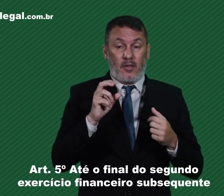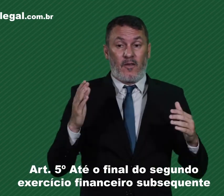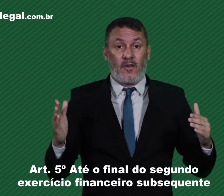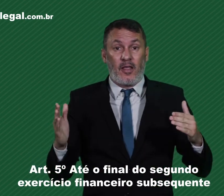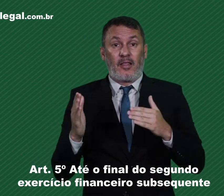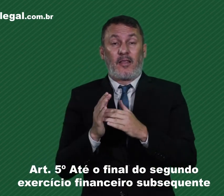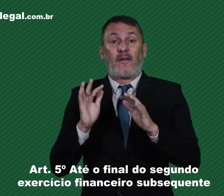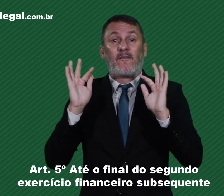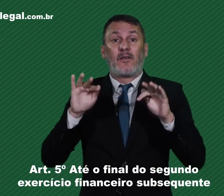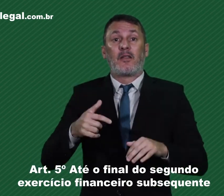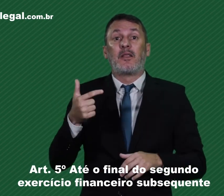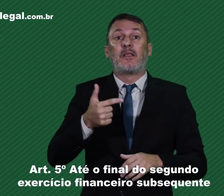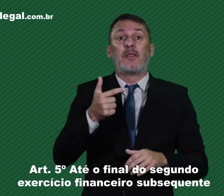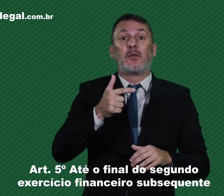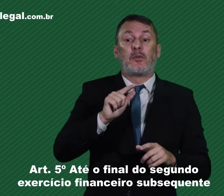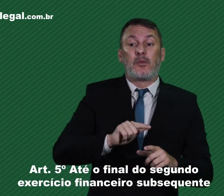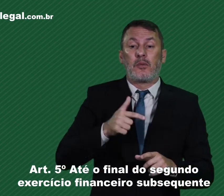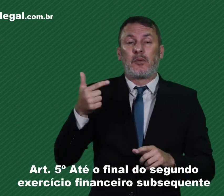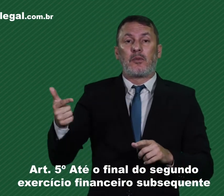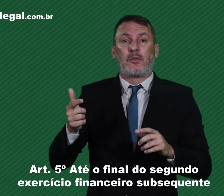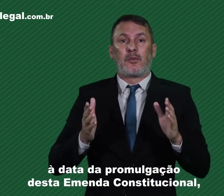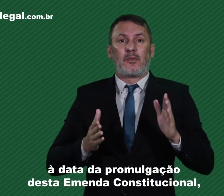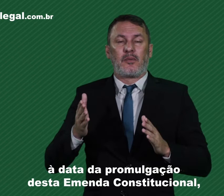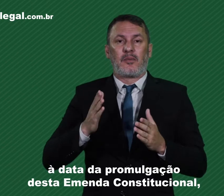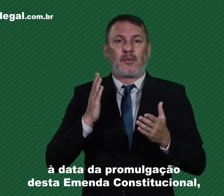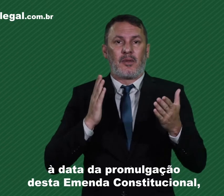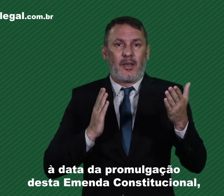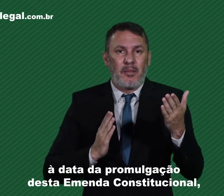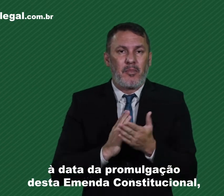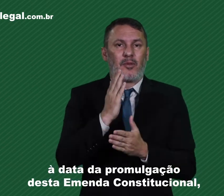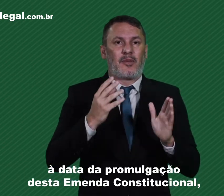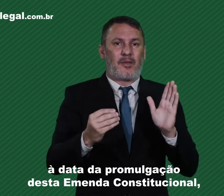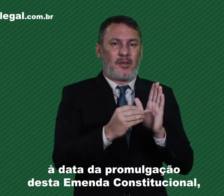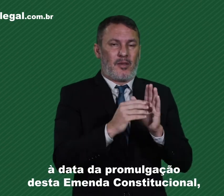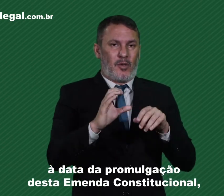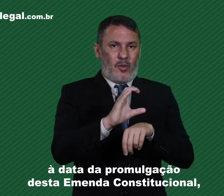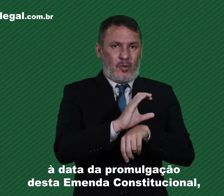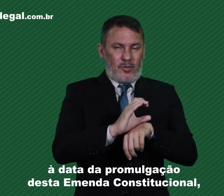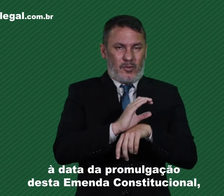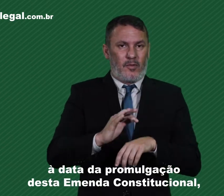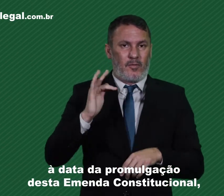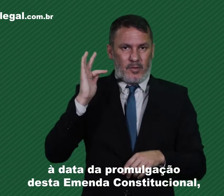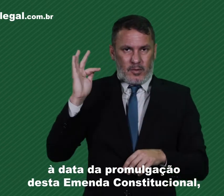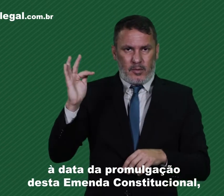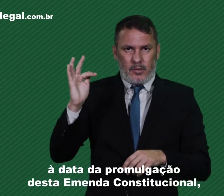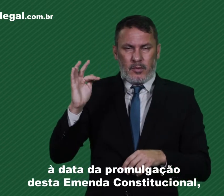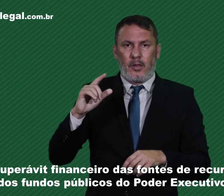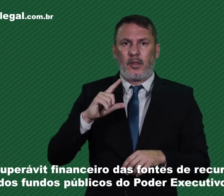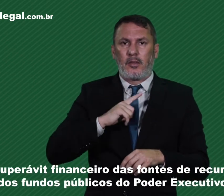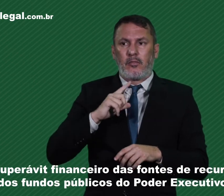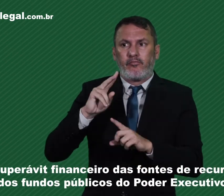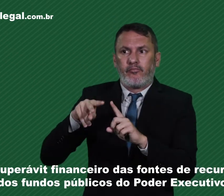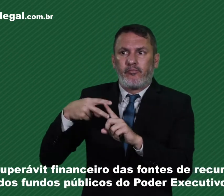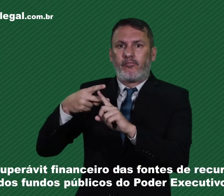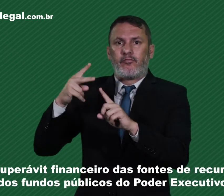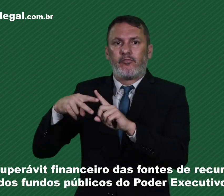final do segundo exercício financeiro subsequente à data da promulgação desta emenda constitucional o tablet